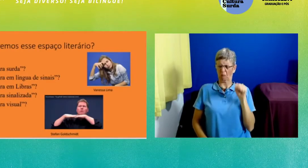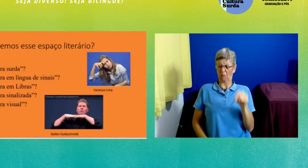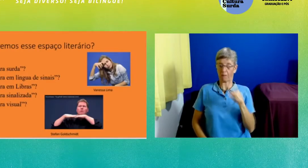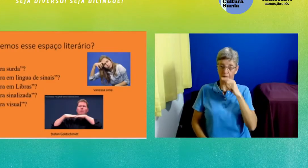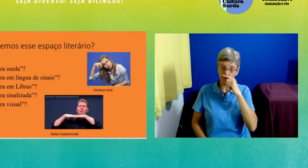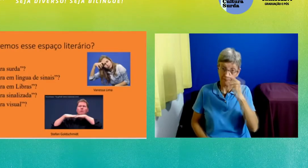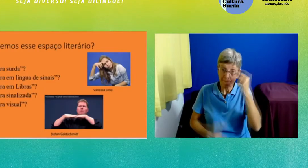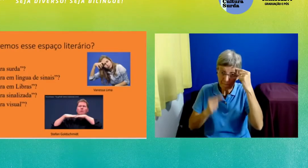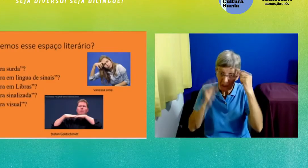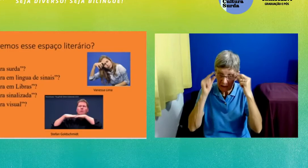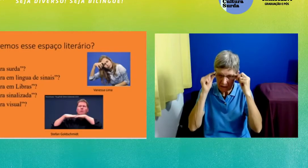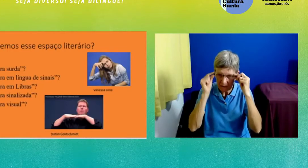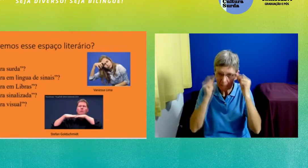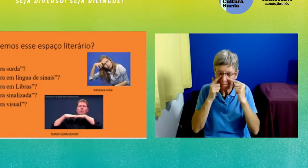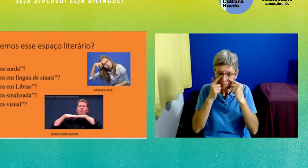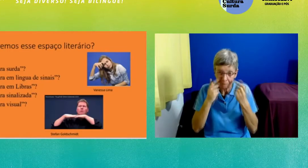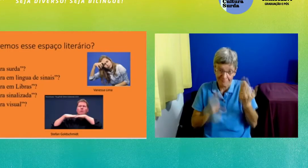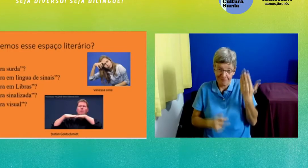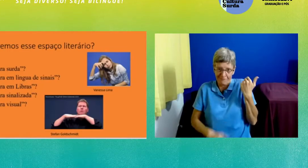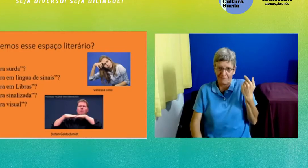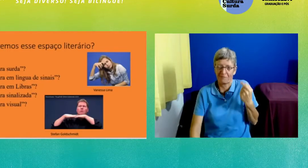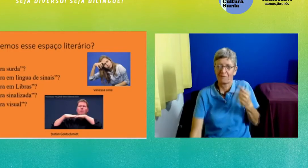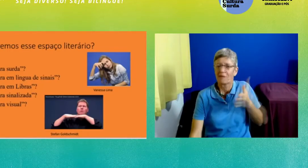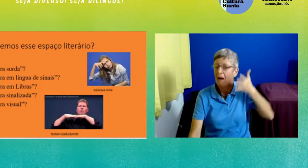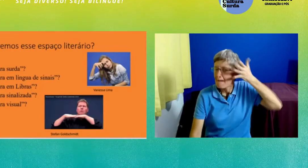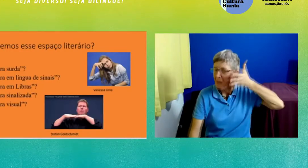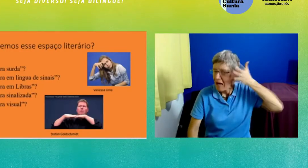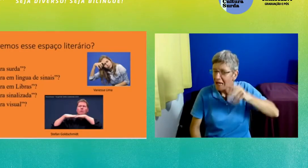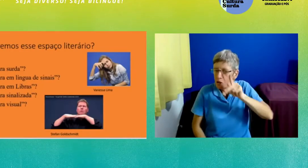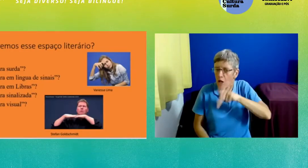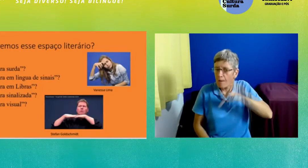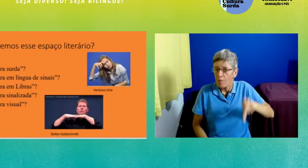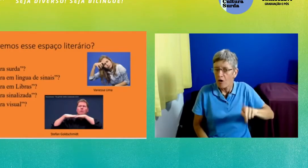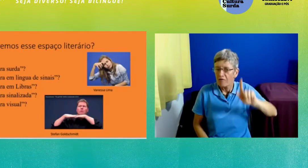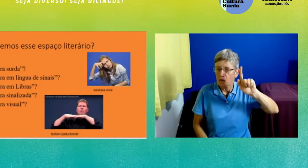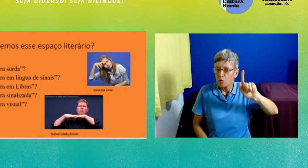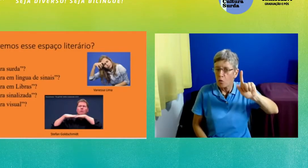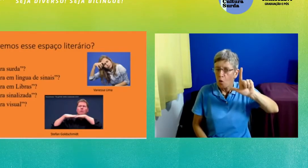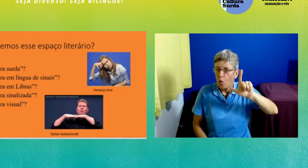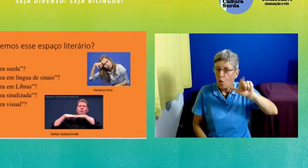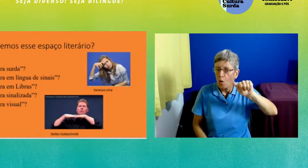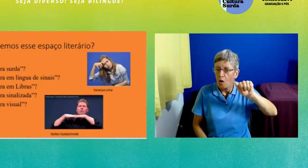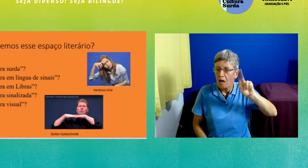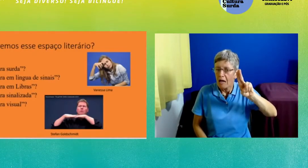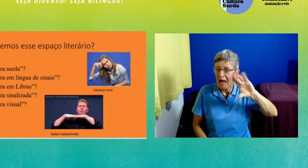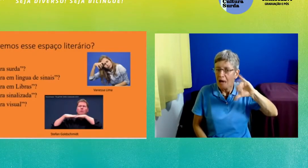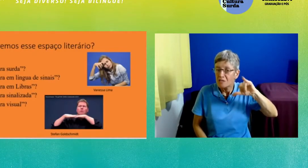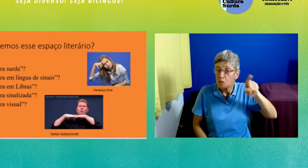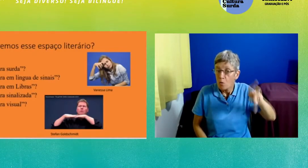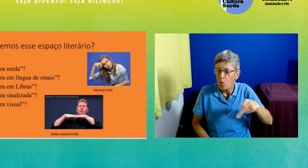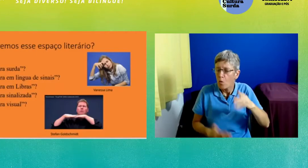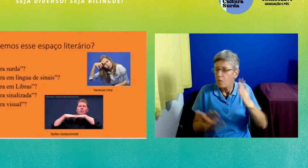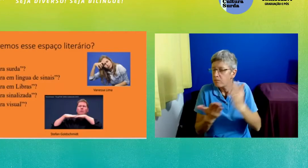Aí é uma literatura sinalizada que fica um pouco estranha.